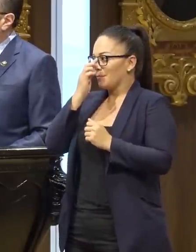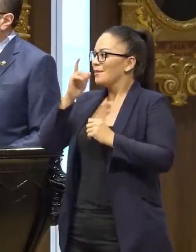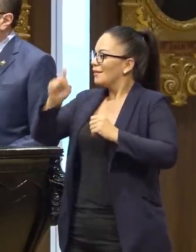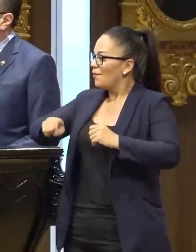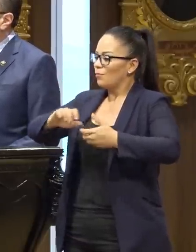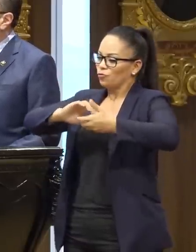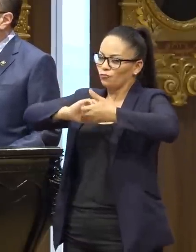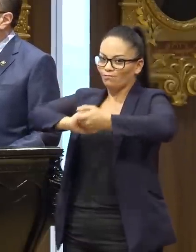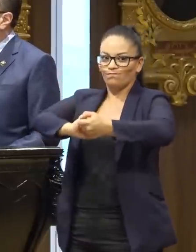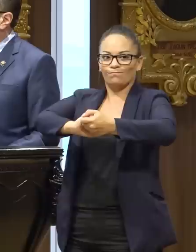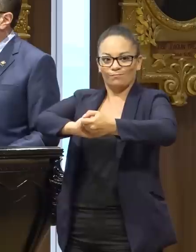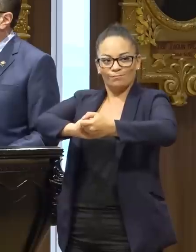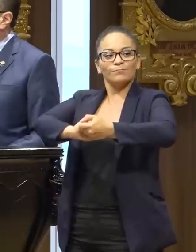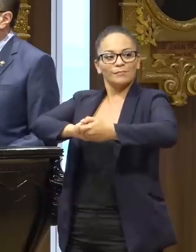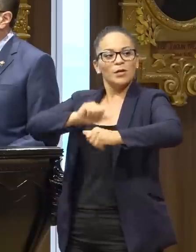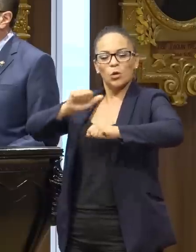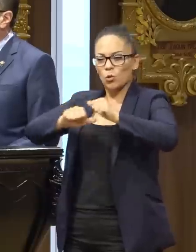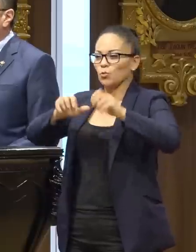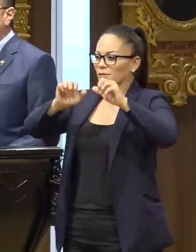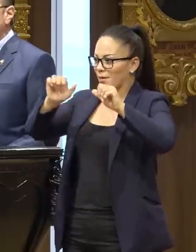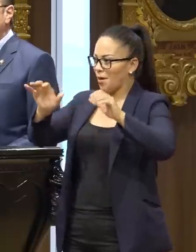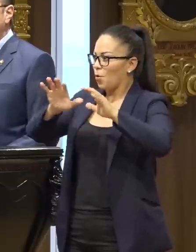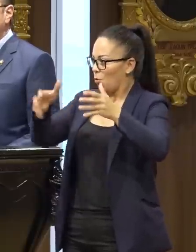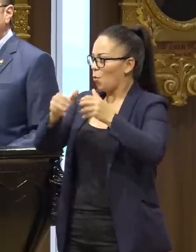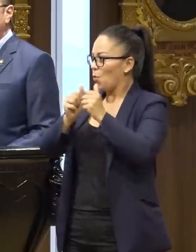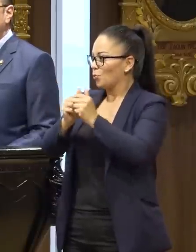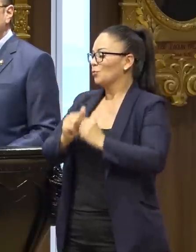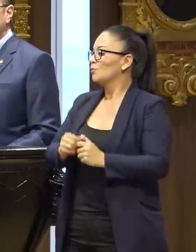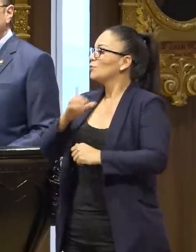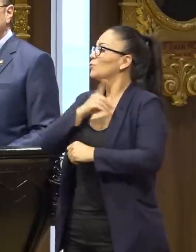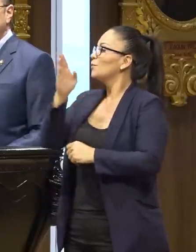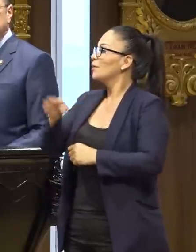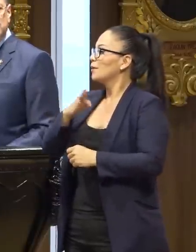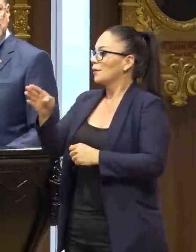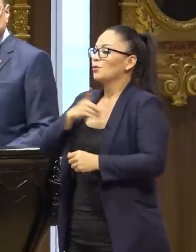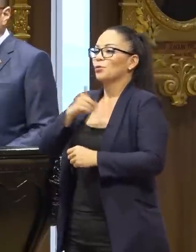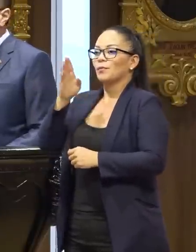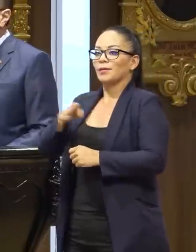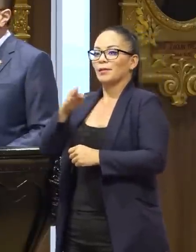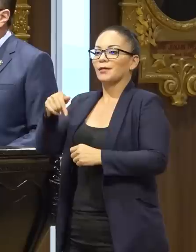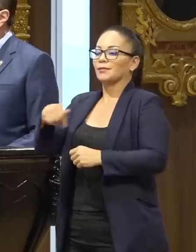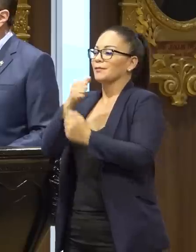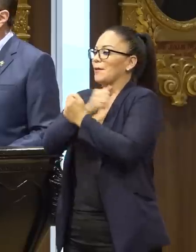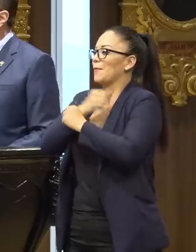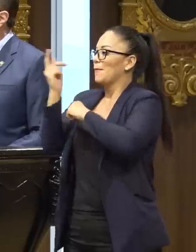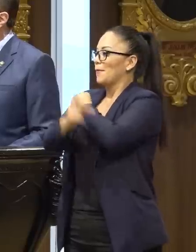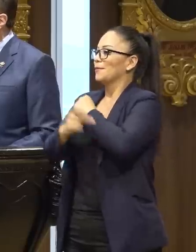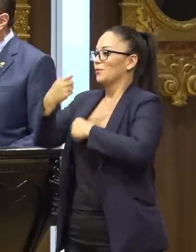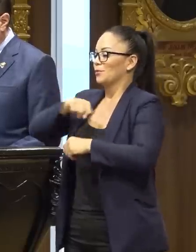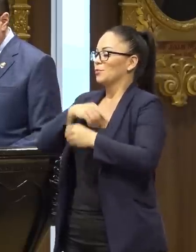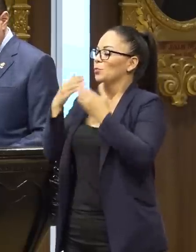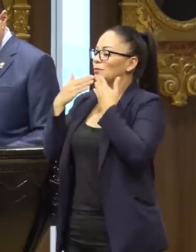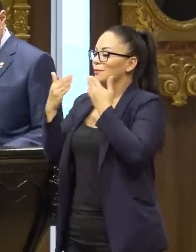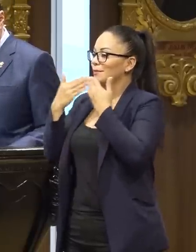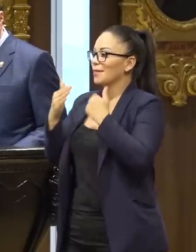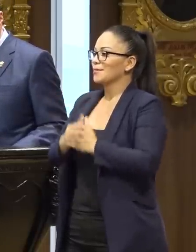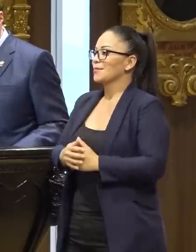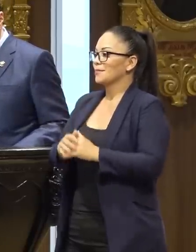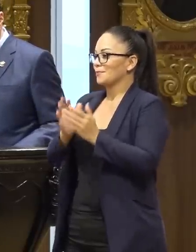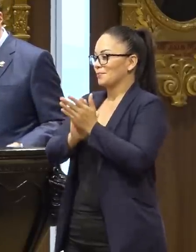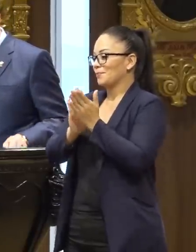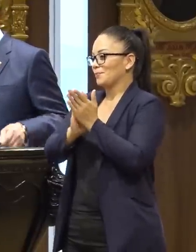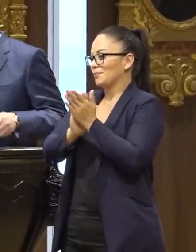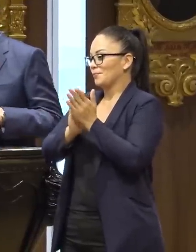mano y demos esta lucha juntos. Que Dios los bendiga y que Dios bendiga esta amada patria nuestra. Muchísimas gracias.